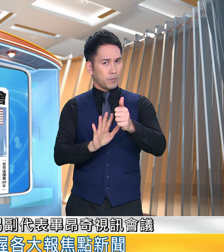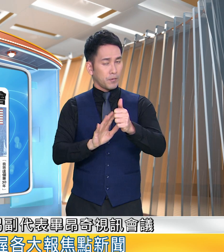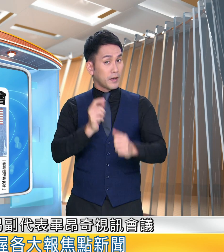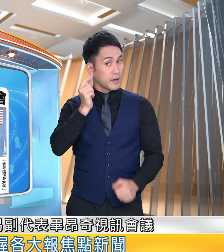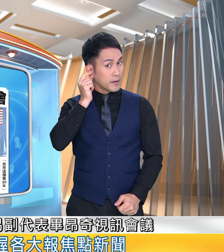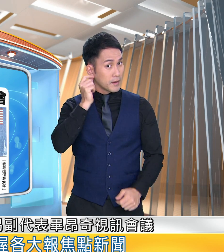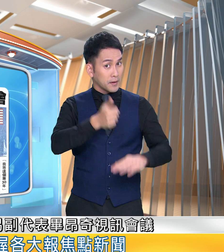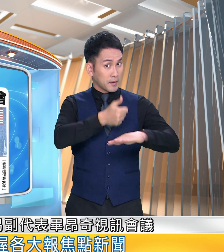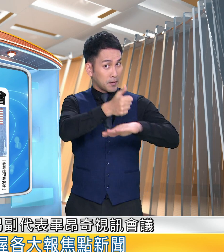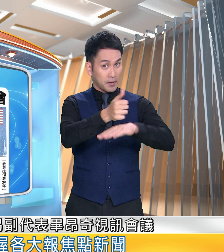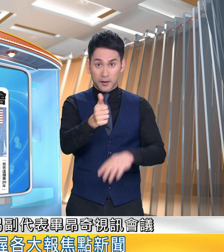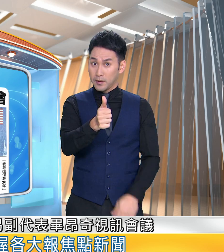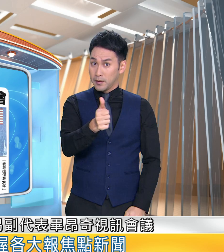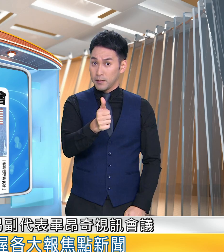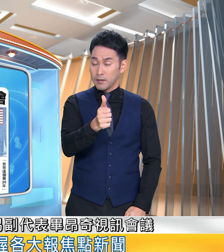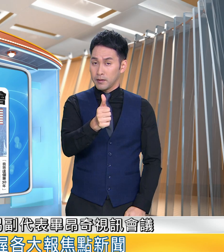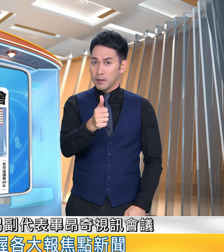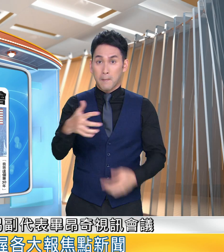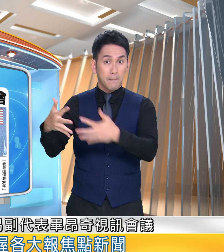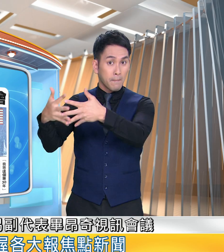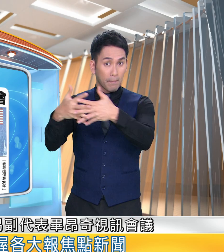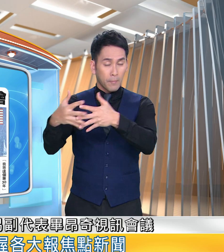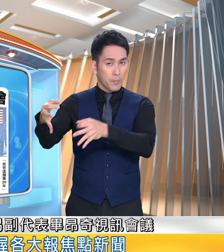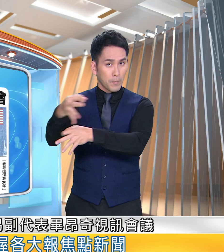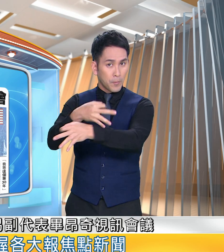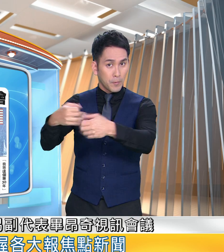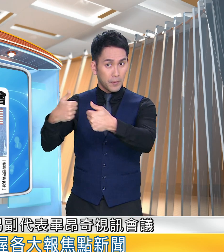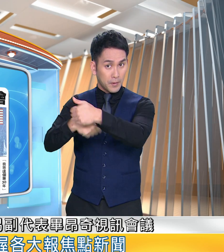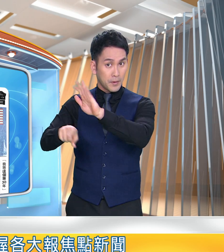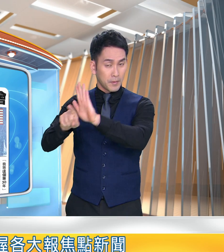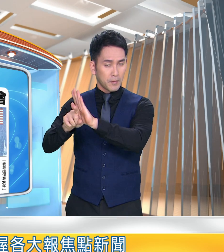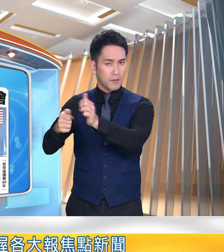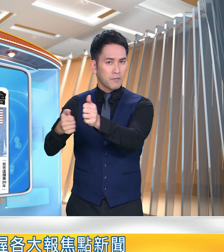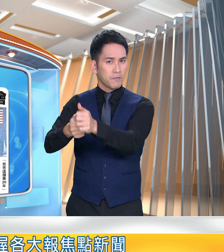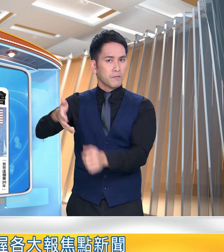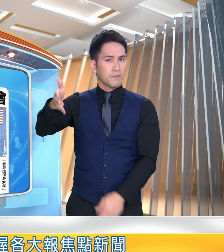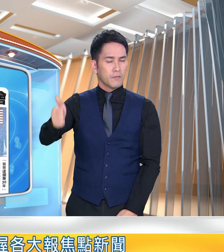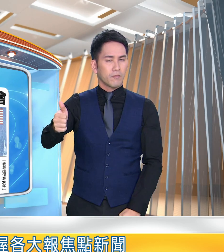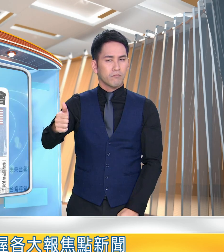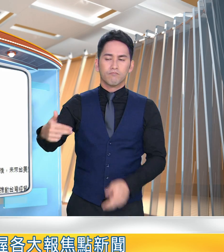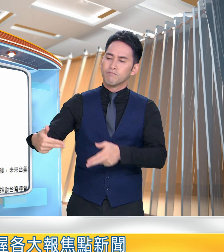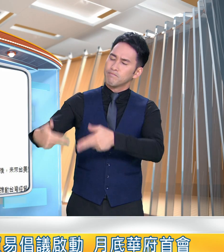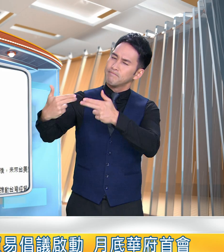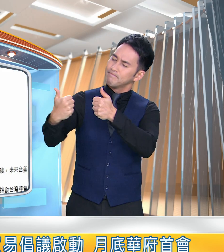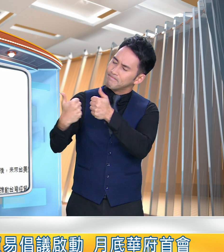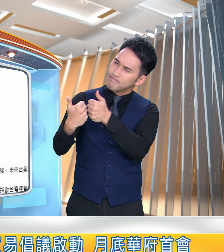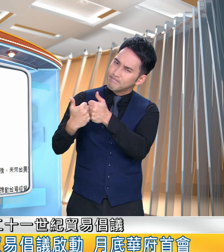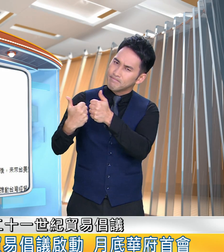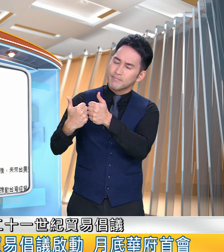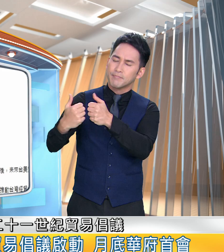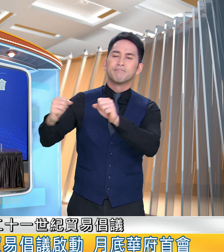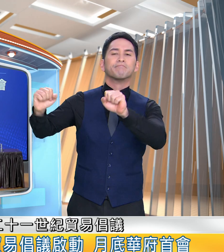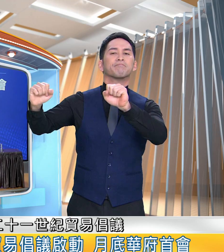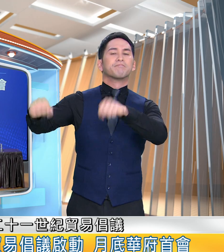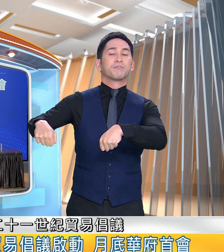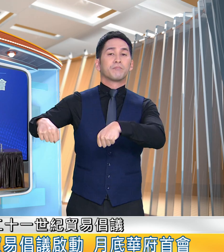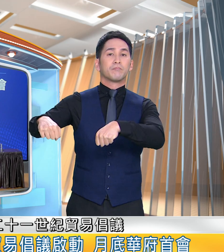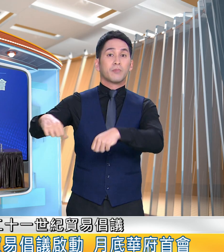代表毕扬奇视讯会议，双方达成共识，决定要启动台